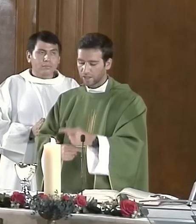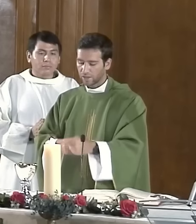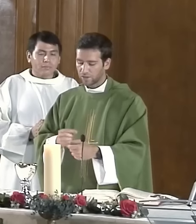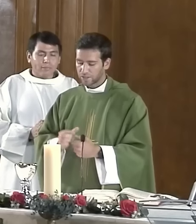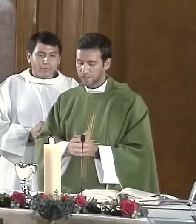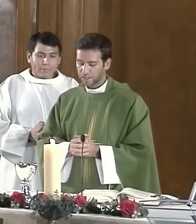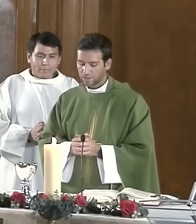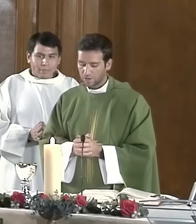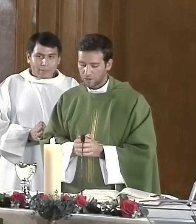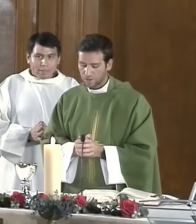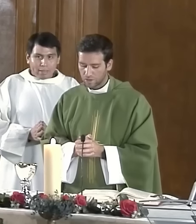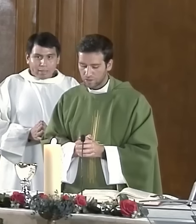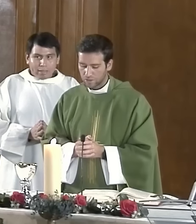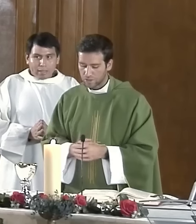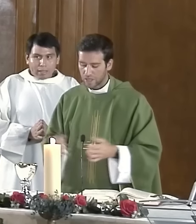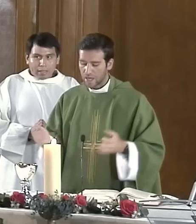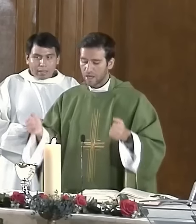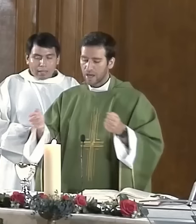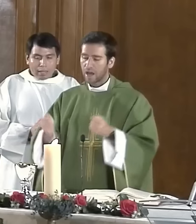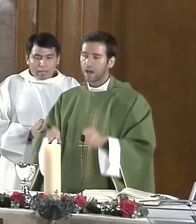los siglos.